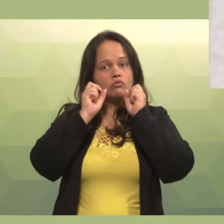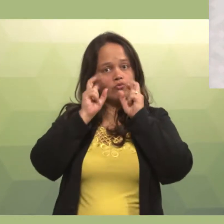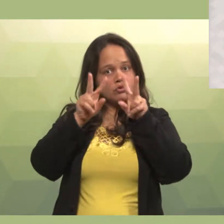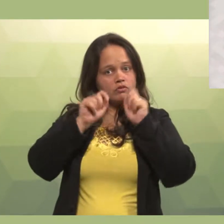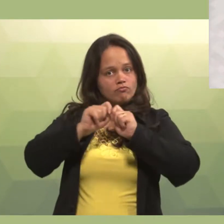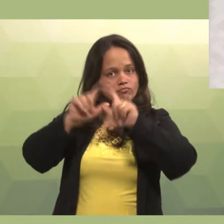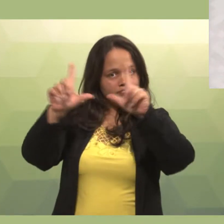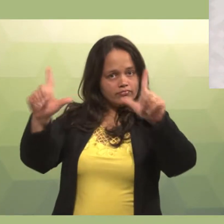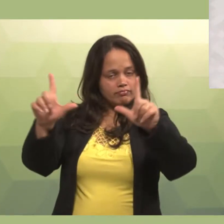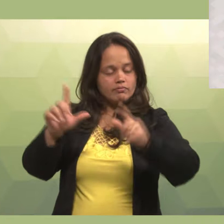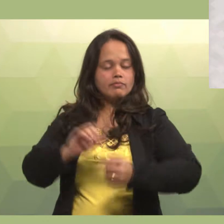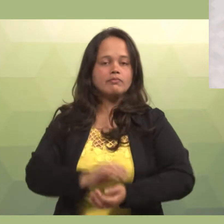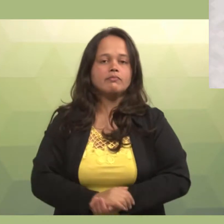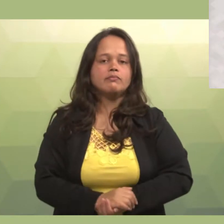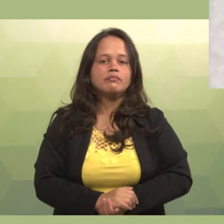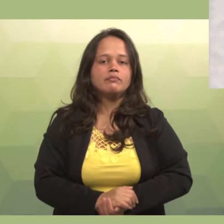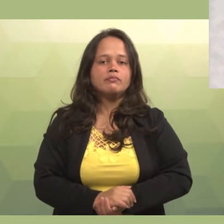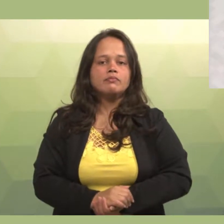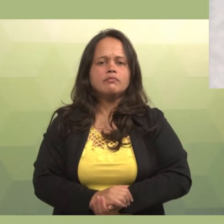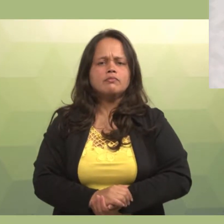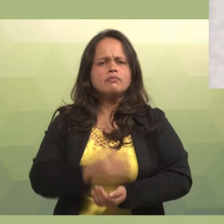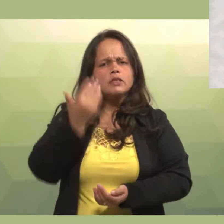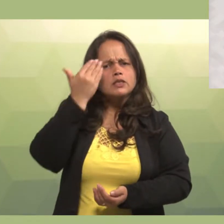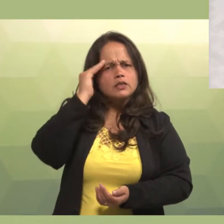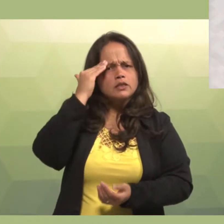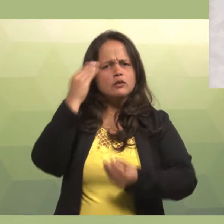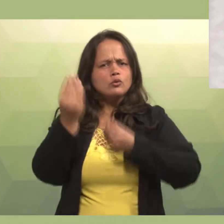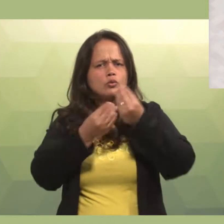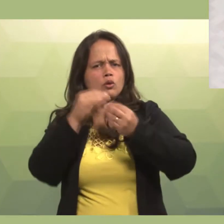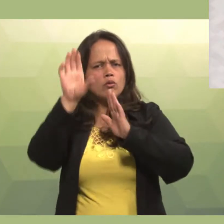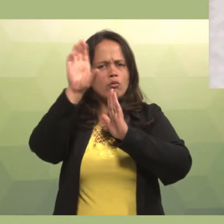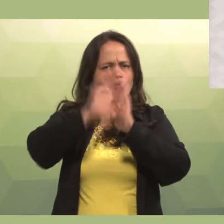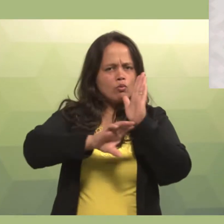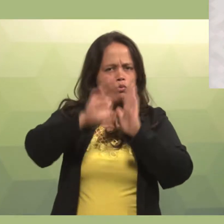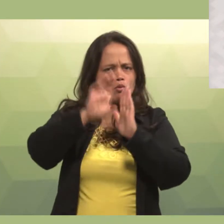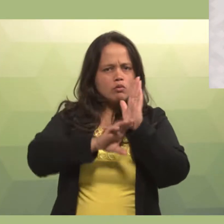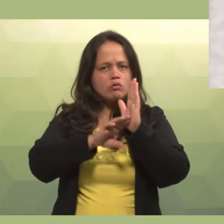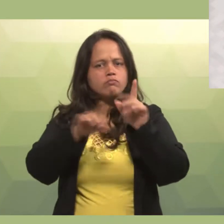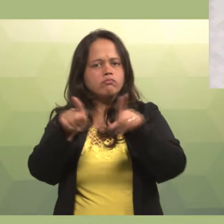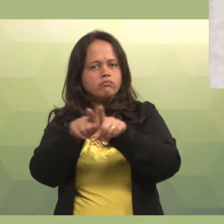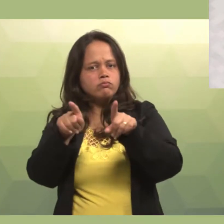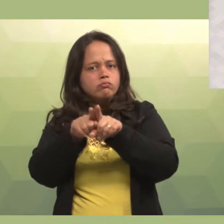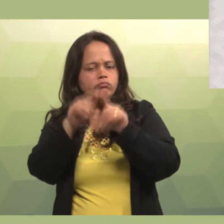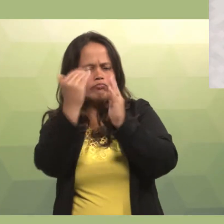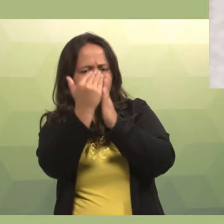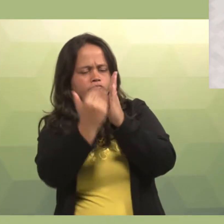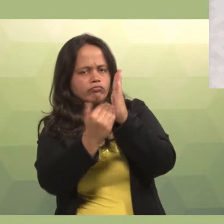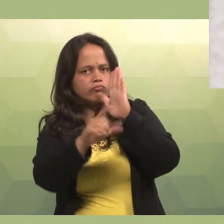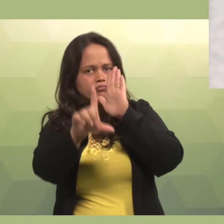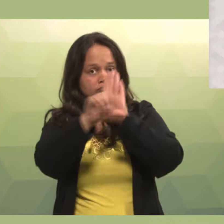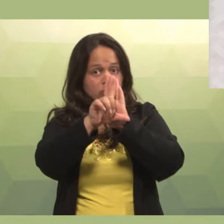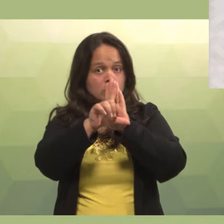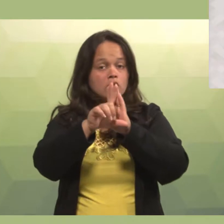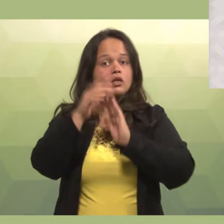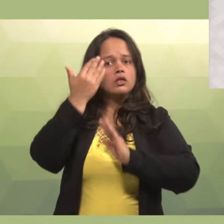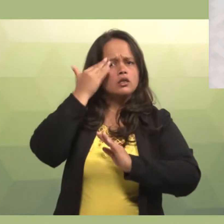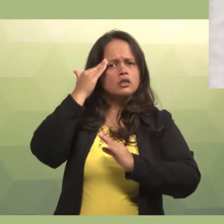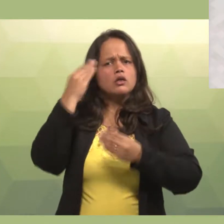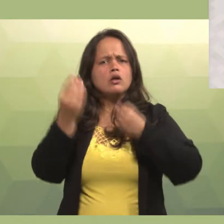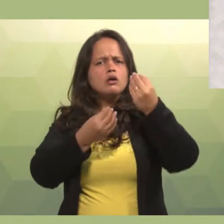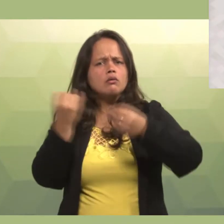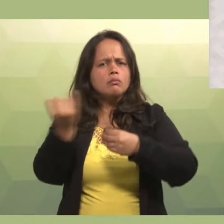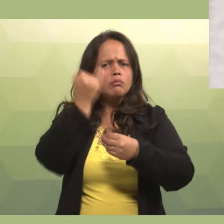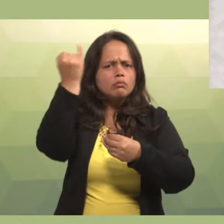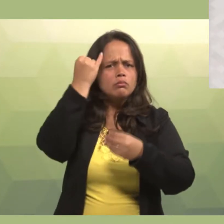na tela de vocês, compreender o currículo nos seus aspectos legais, compreender a importância da legislação